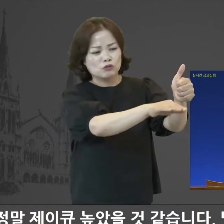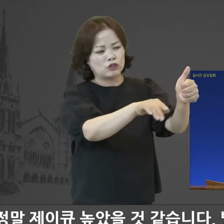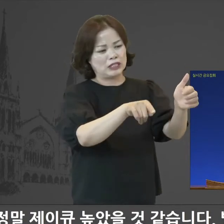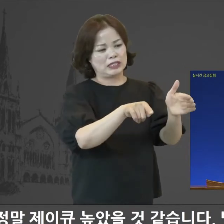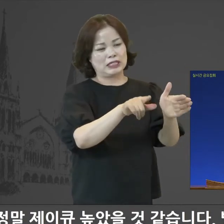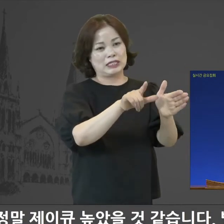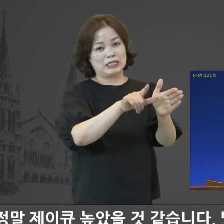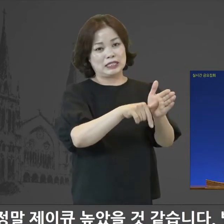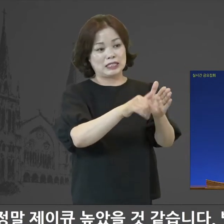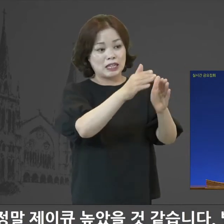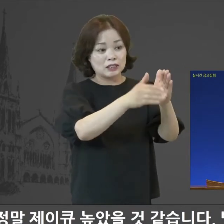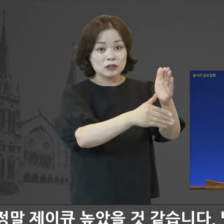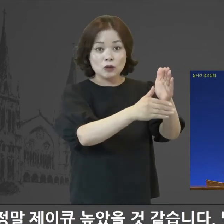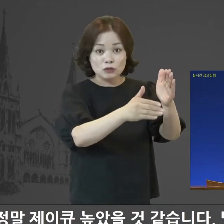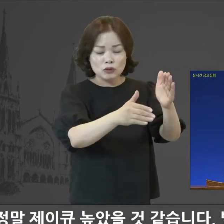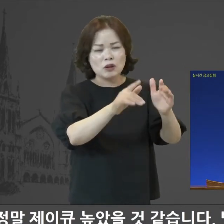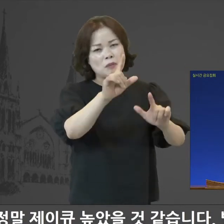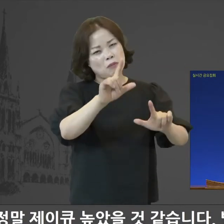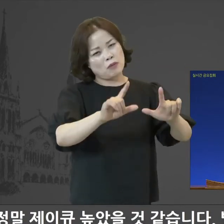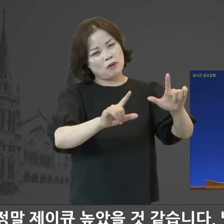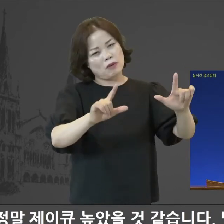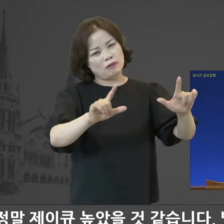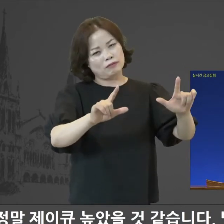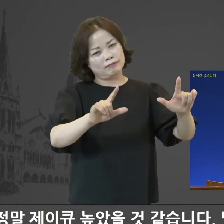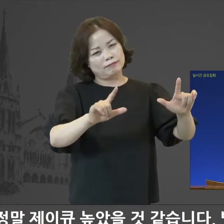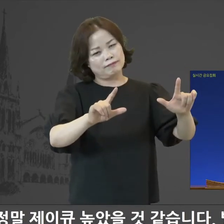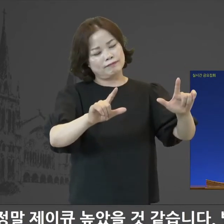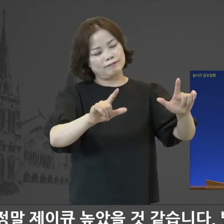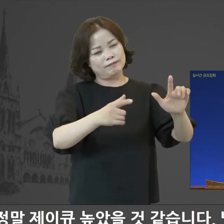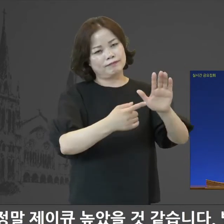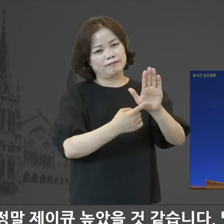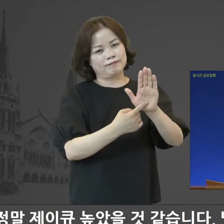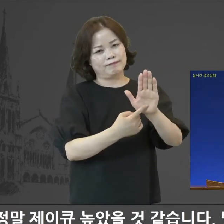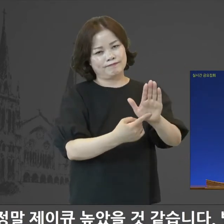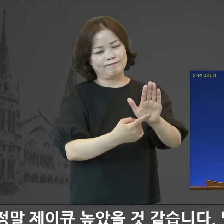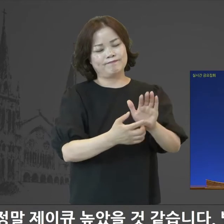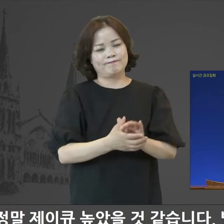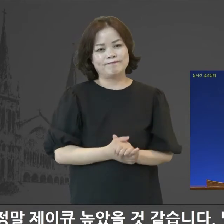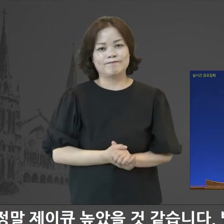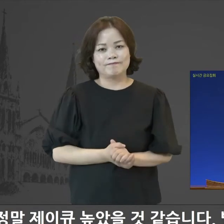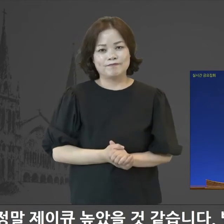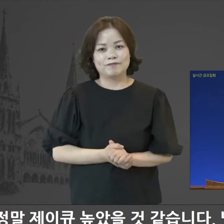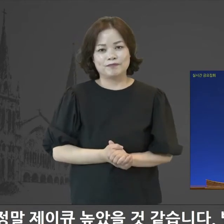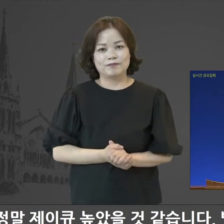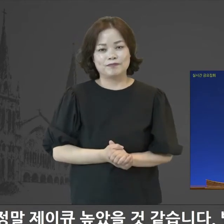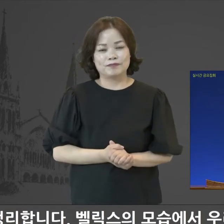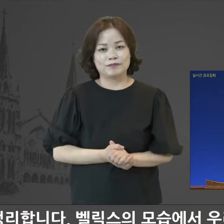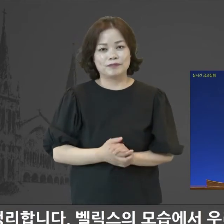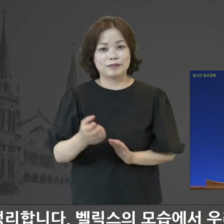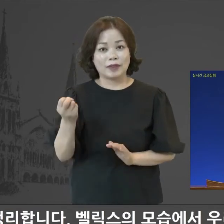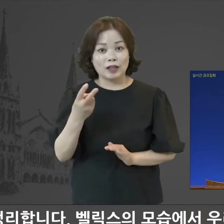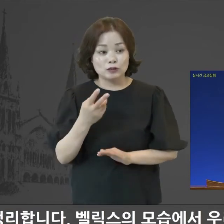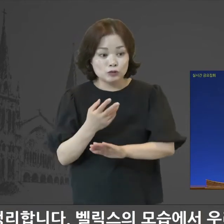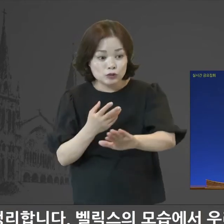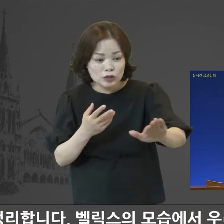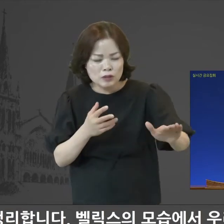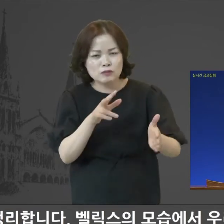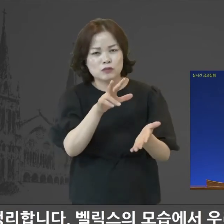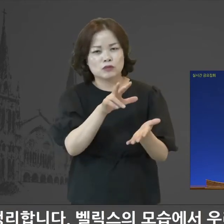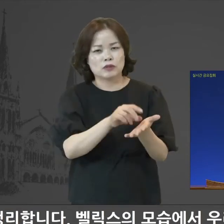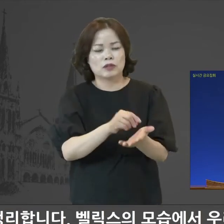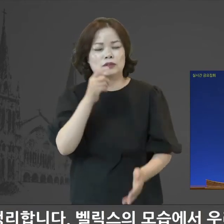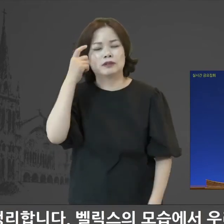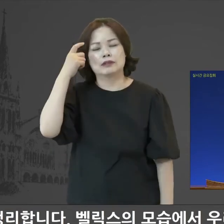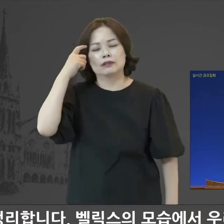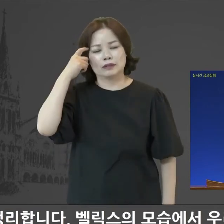시대의 성도들의 모습이 여기에 나타난다. 아까도 말씀드렸지만 다시 한번 우리가 이 문제를